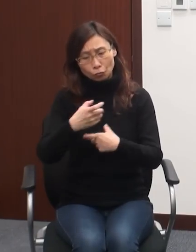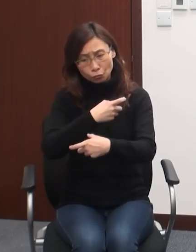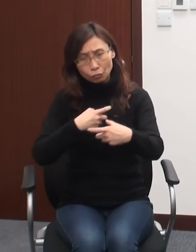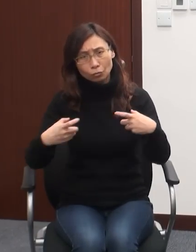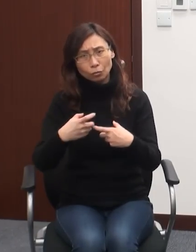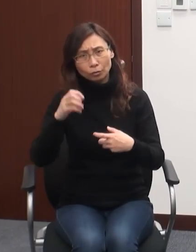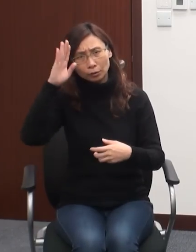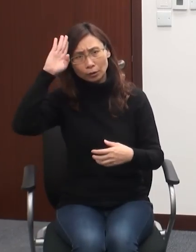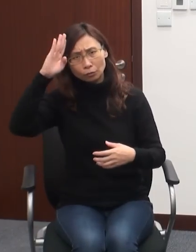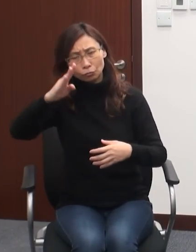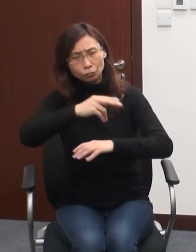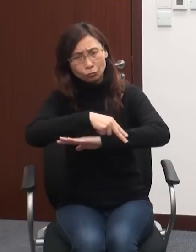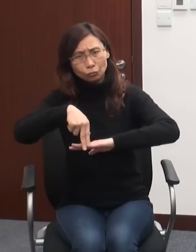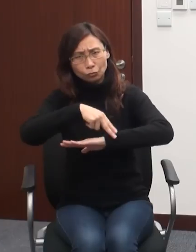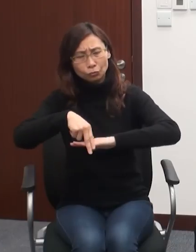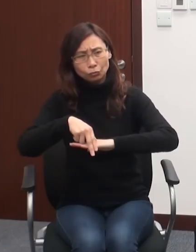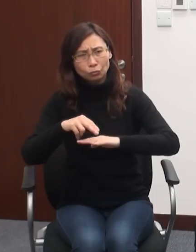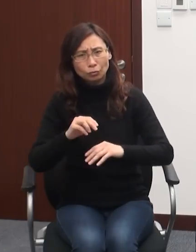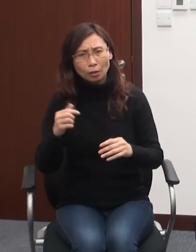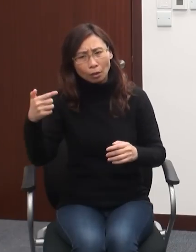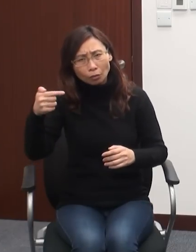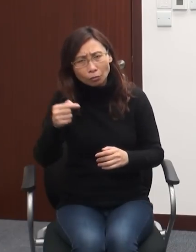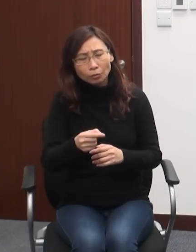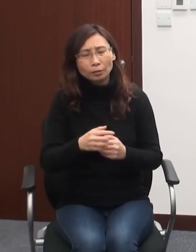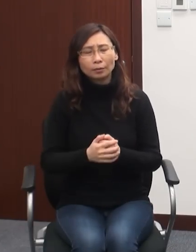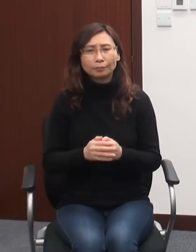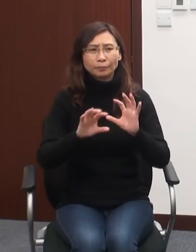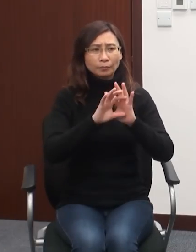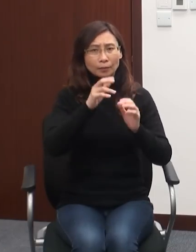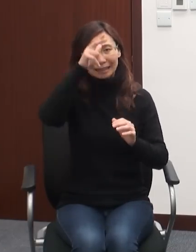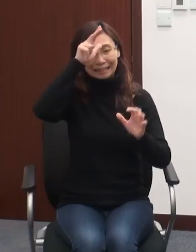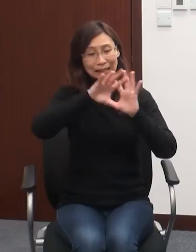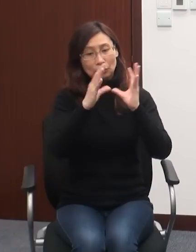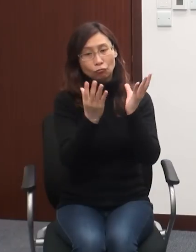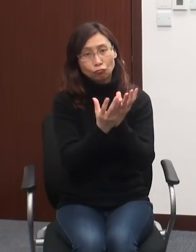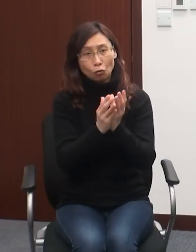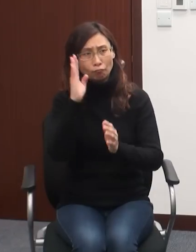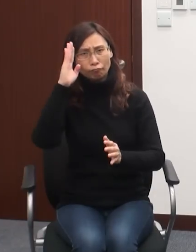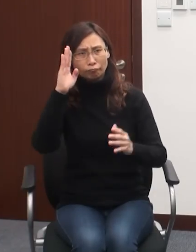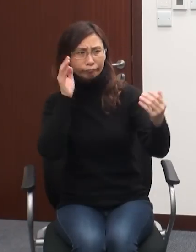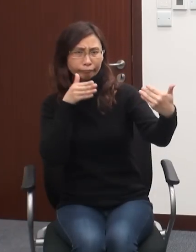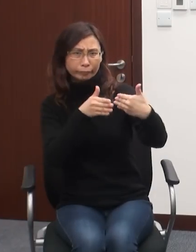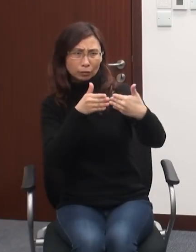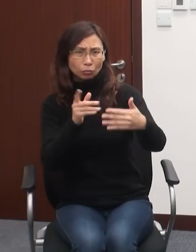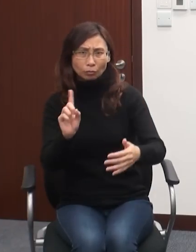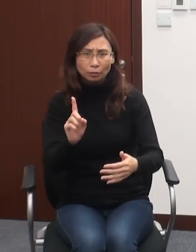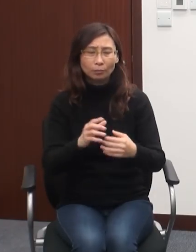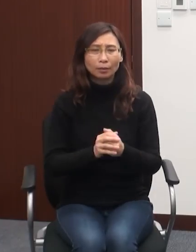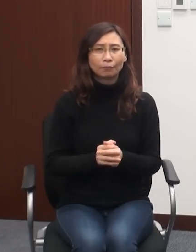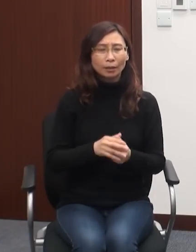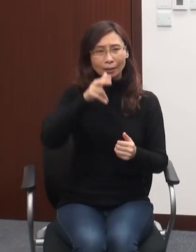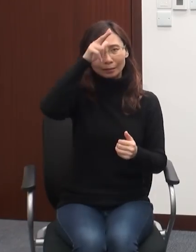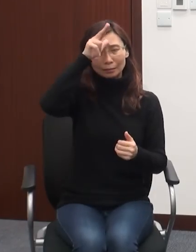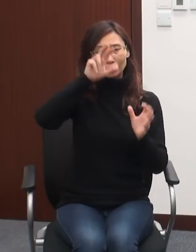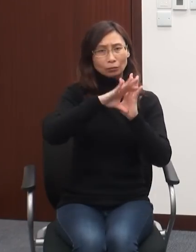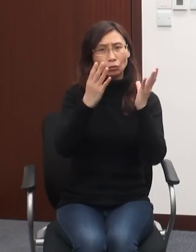諗政黨無論熱咗未來，點樣去面對依個咁嘅情況咧？即係喂，每年財政預算案，大家市民都睇，哇，政黨做嘢啊，政黨做嘢，